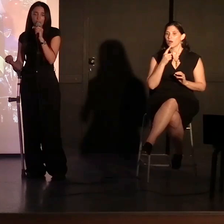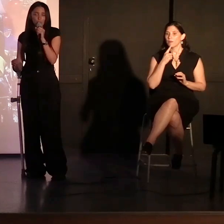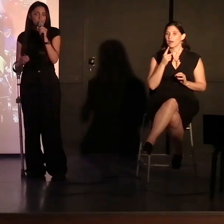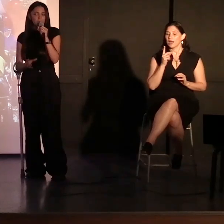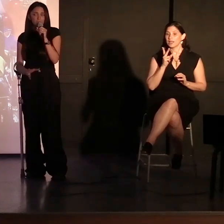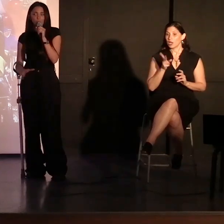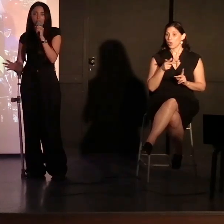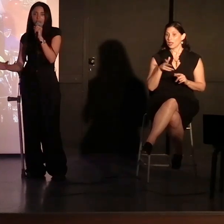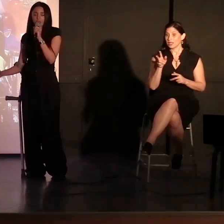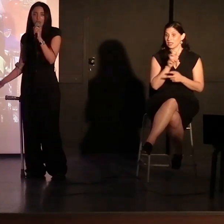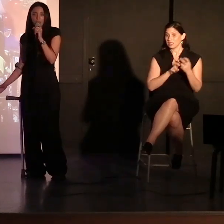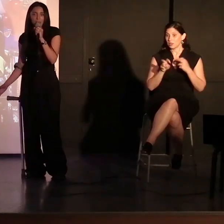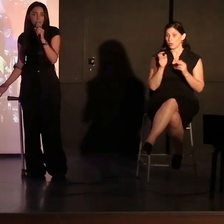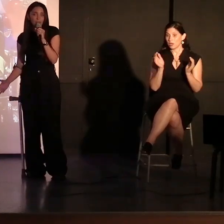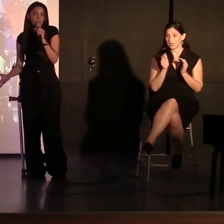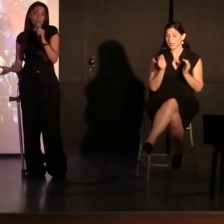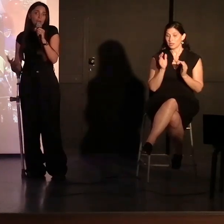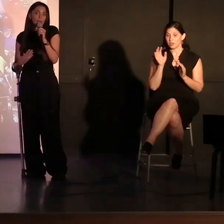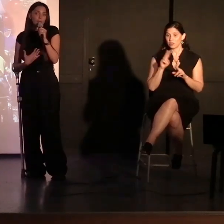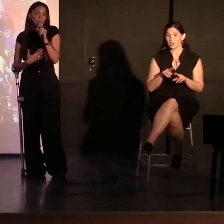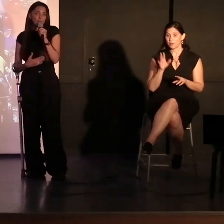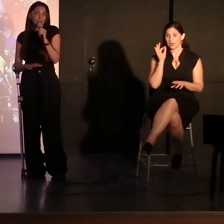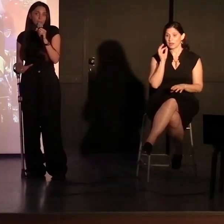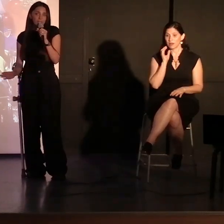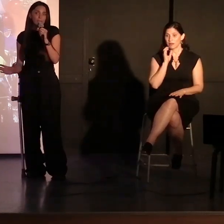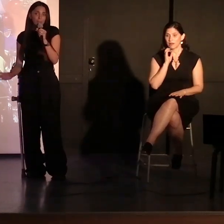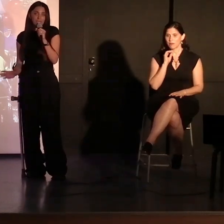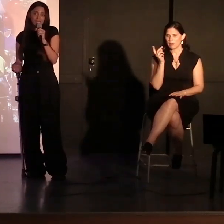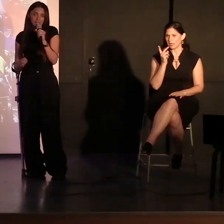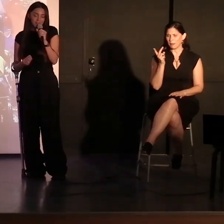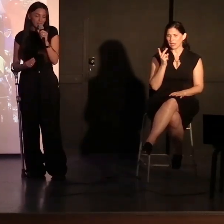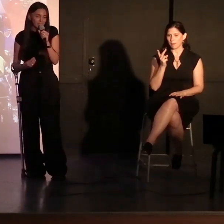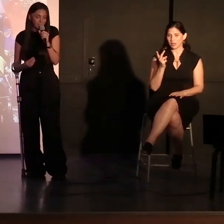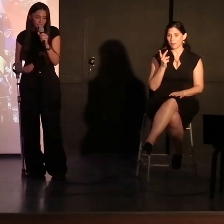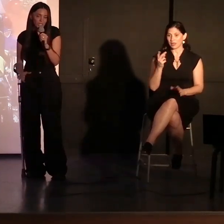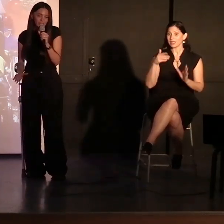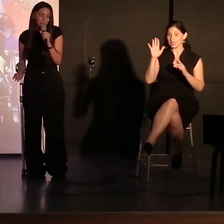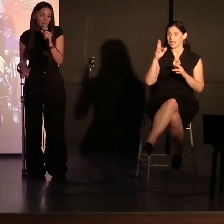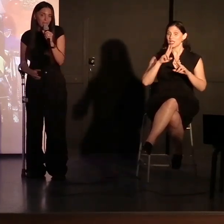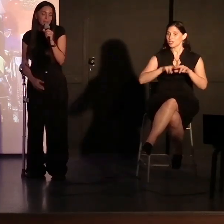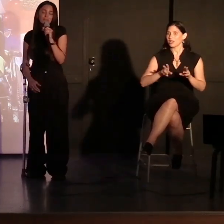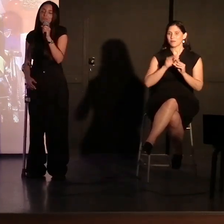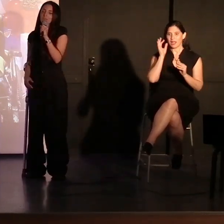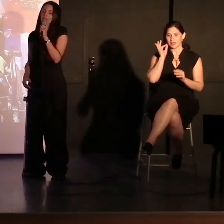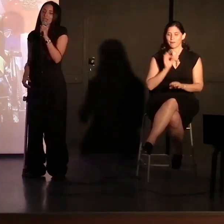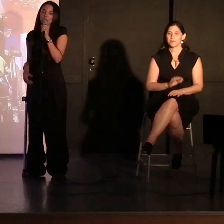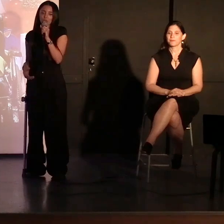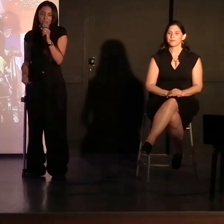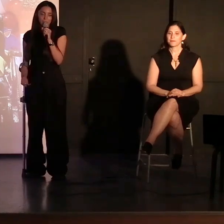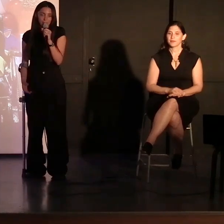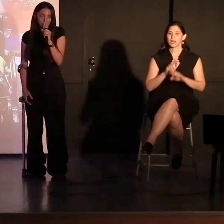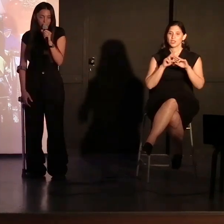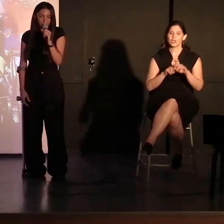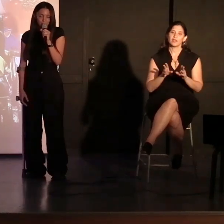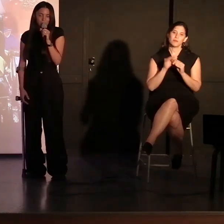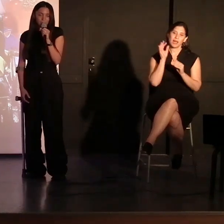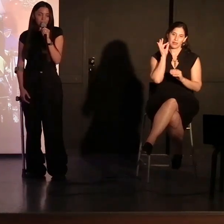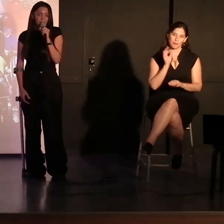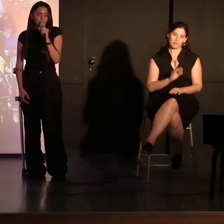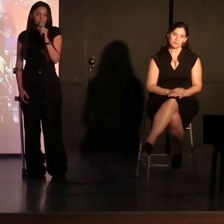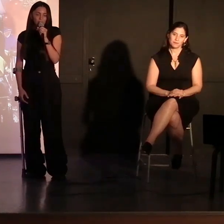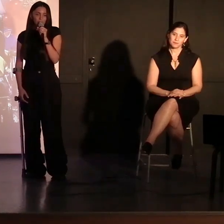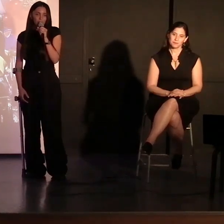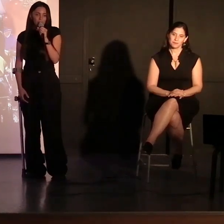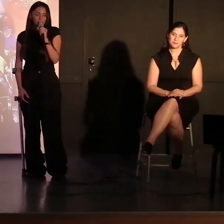לצאת לסידור אני יכול לצאת לסידור קטן תישארי עם הילדה כמובן בטח בטח אני השארת עם הילדה נשארתי עם